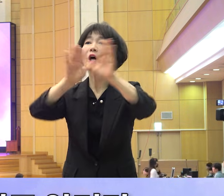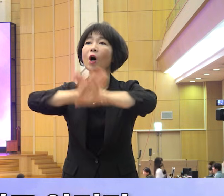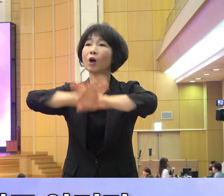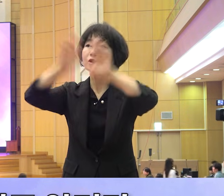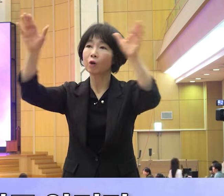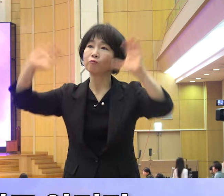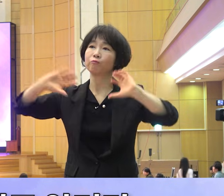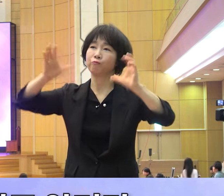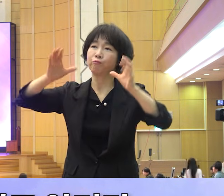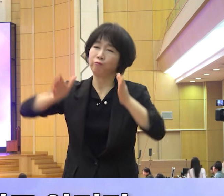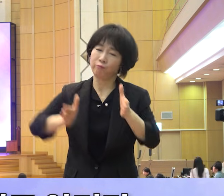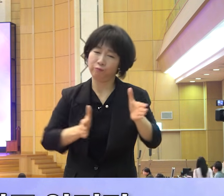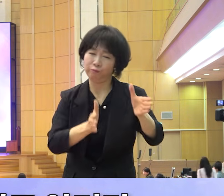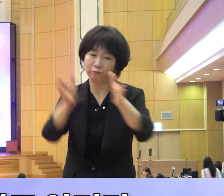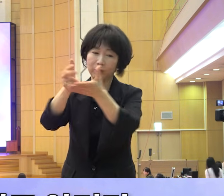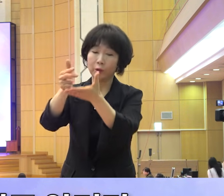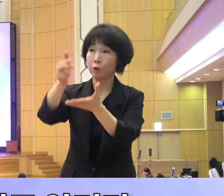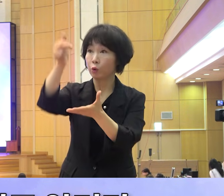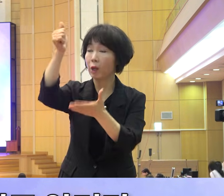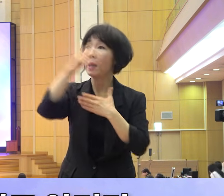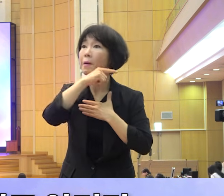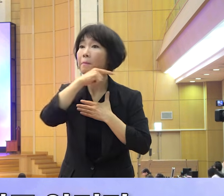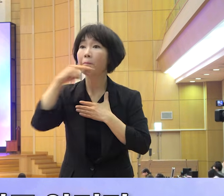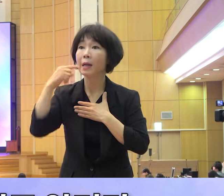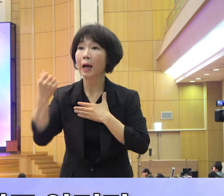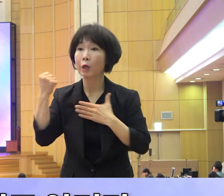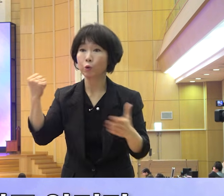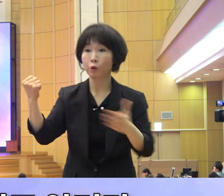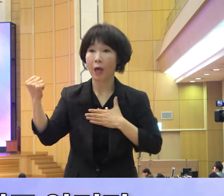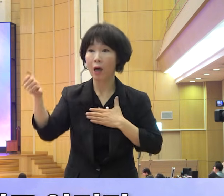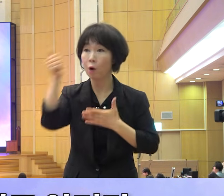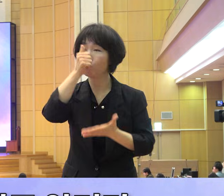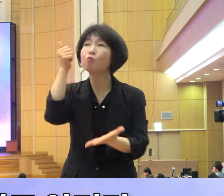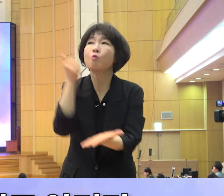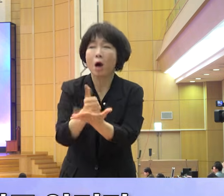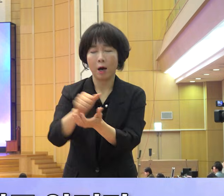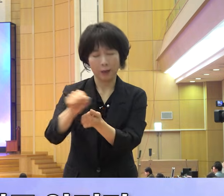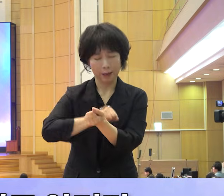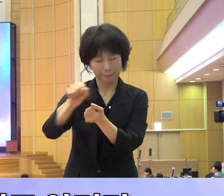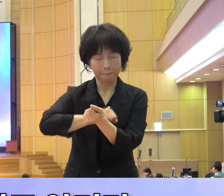길 천국길이요, 주의 피로 내 죄를.